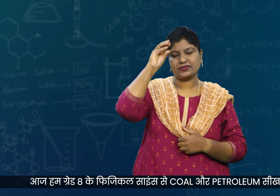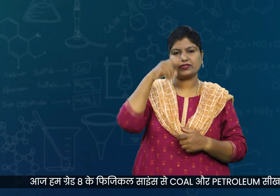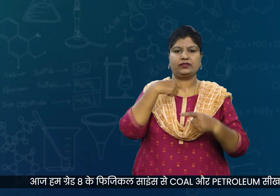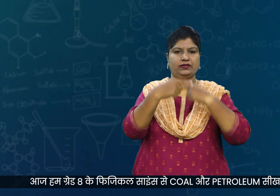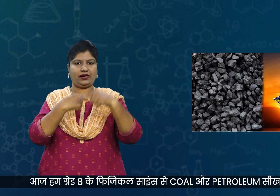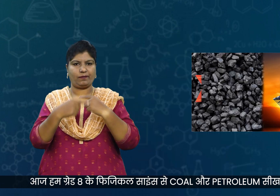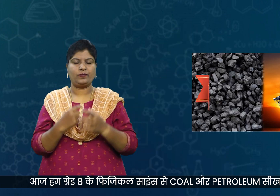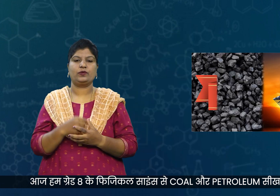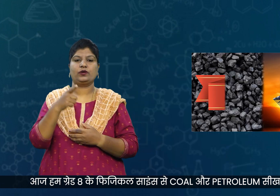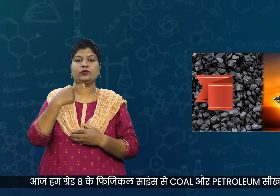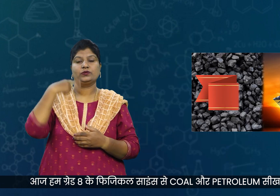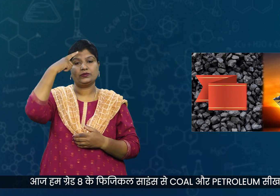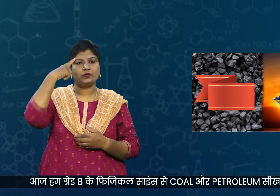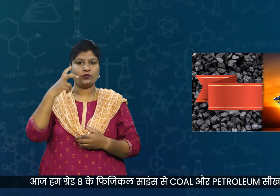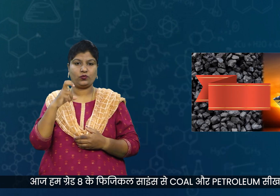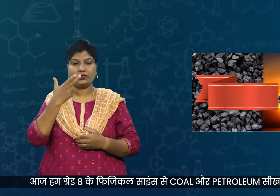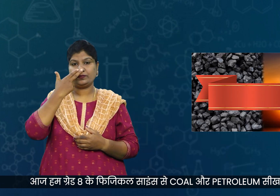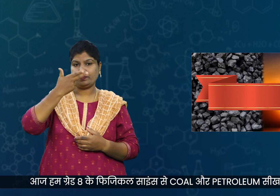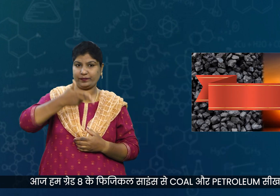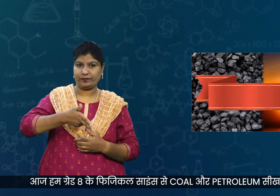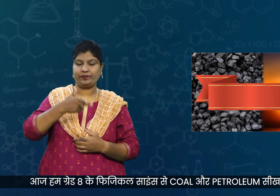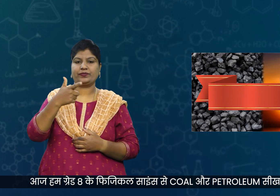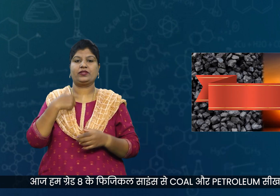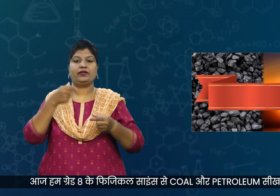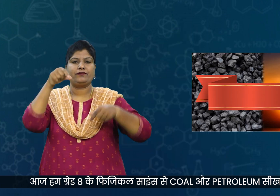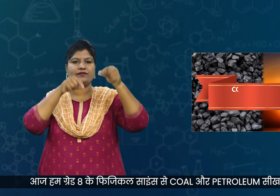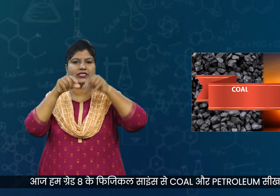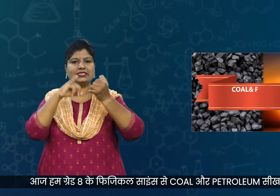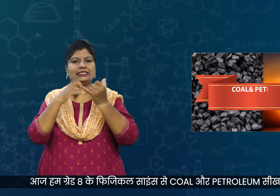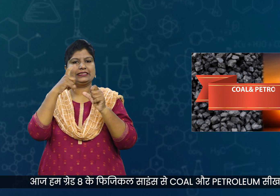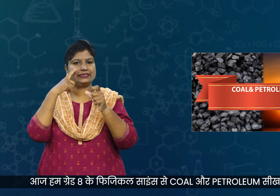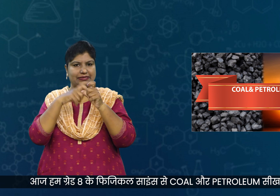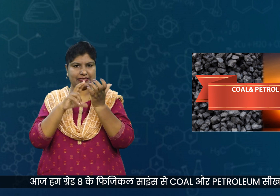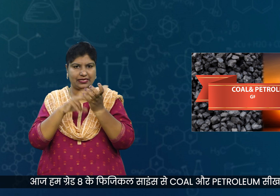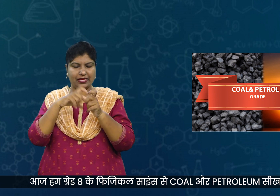साइंस से कोल और पेट्रोलियम के बारे में सीखने जा रहे हैं।